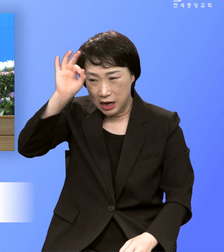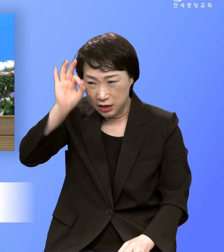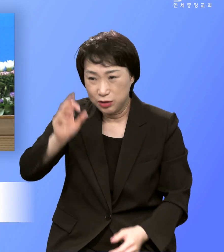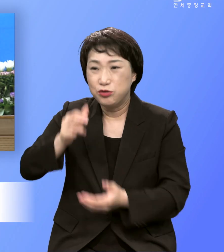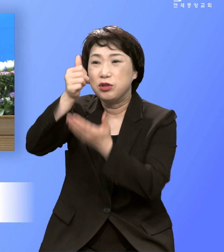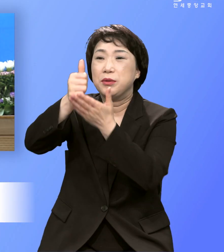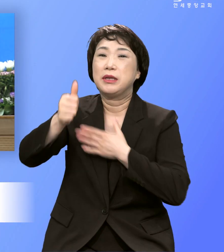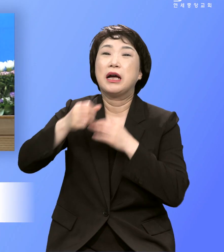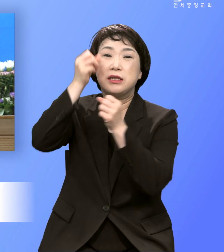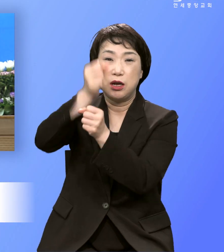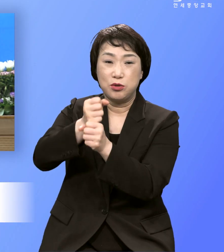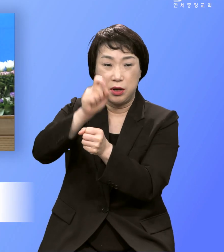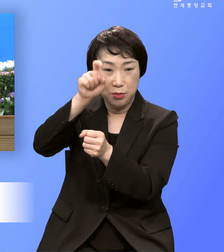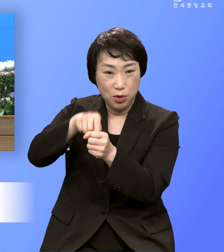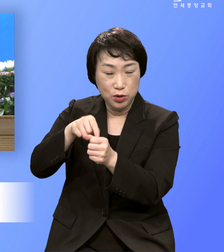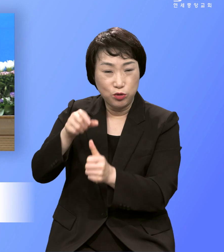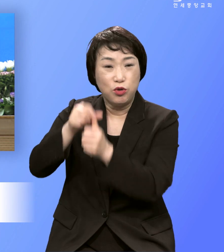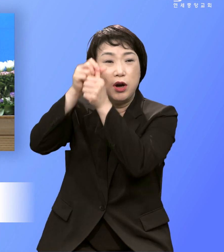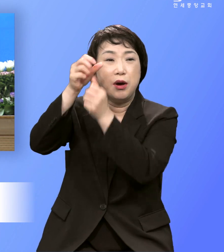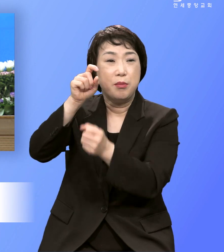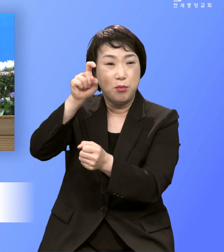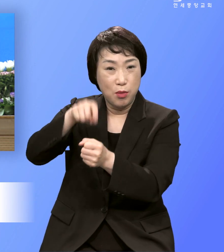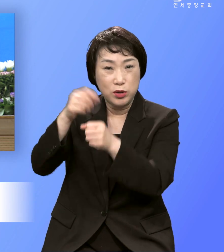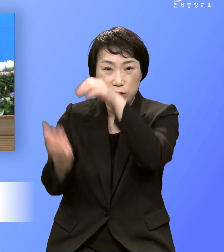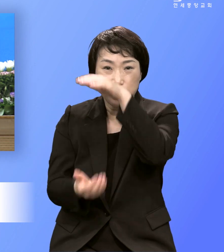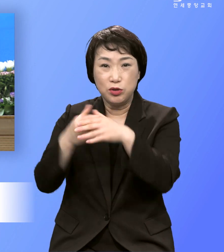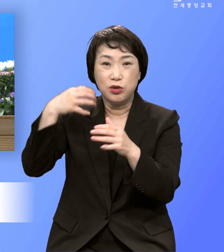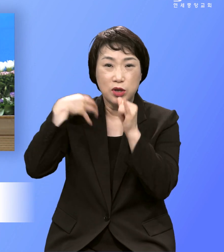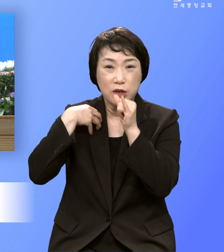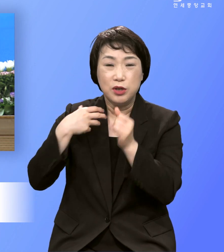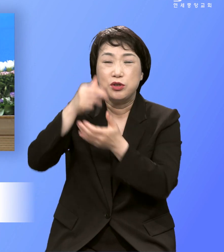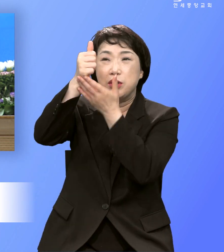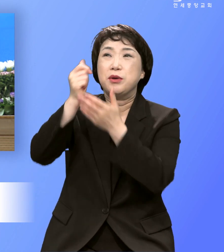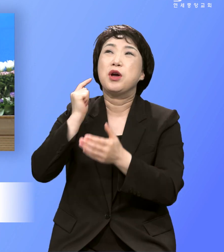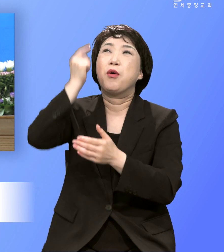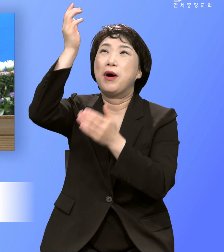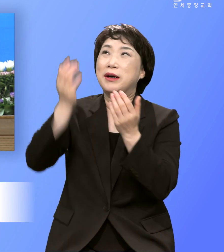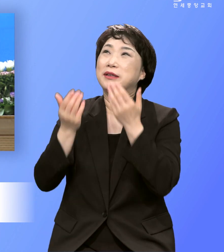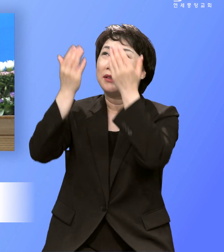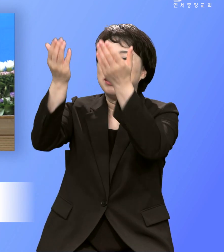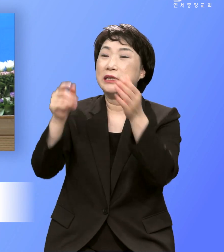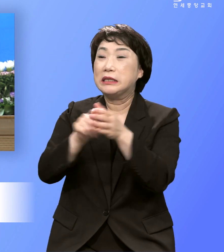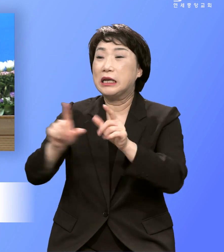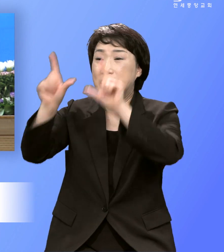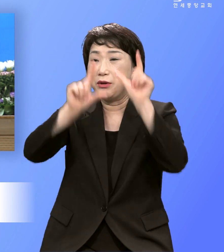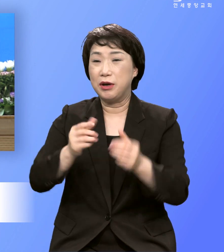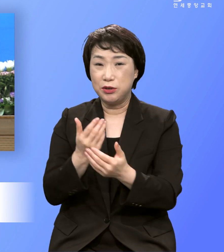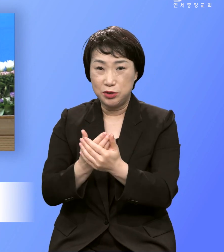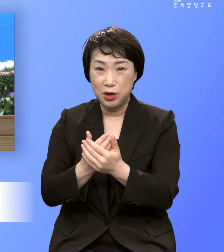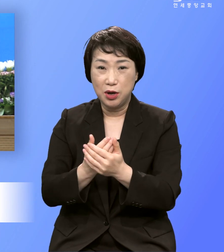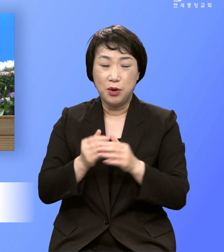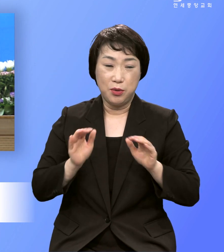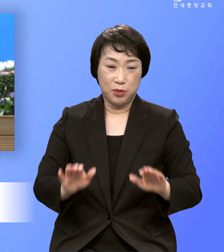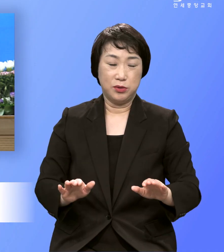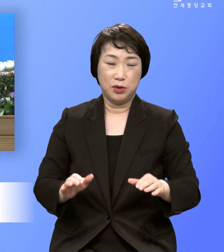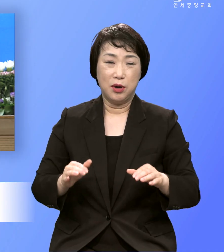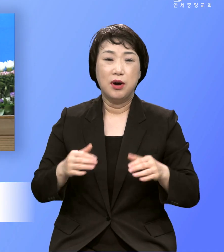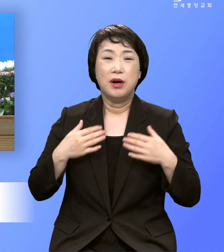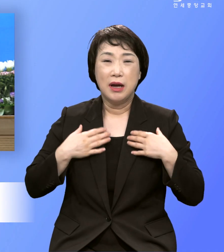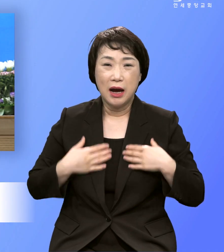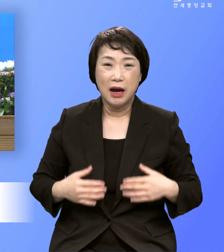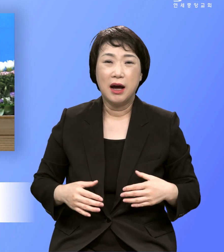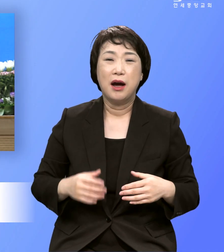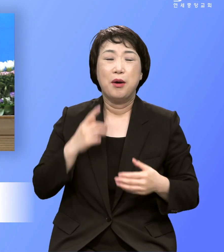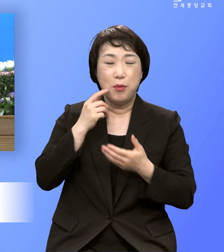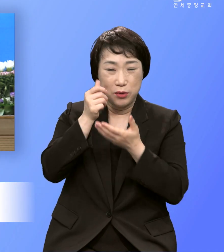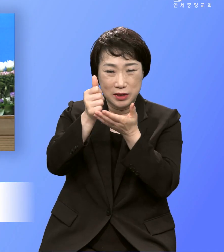나를 지으신 목적, 창조의 목적, 구원의 목적을 이루가는 주님 영광롭게 하는 신앙생활 할 수 있도록 일하여 주시옵소서. 오늘도 연약한 주의 사제를